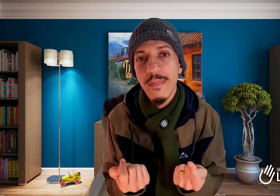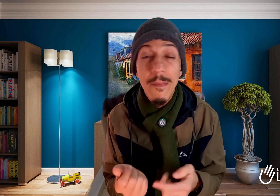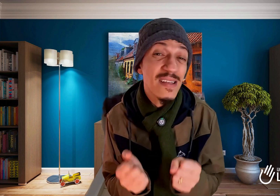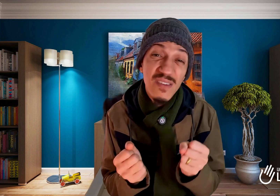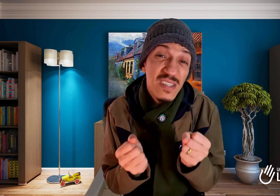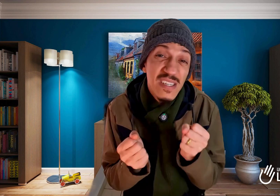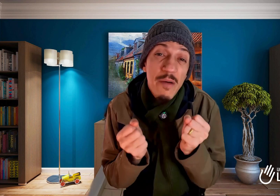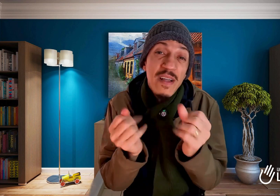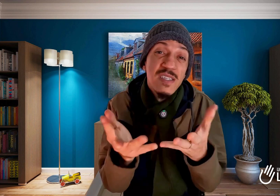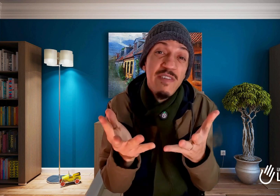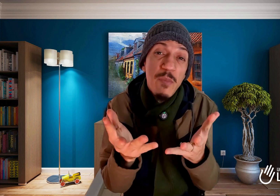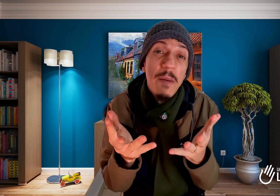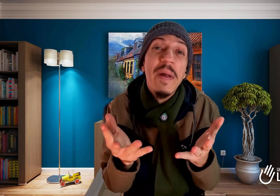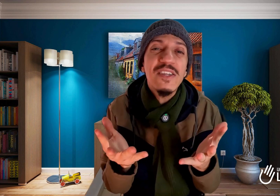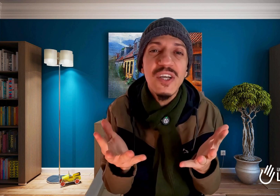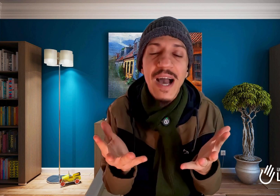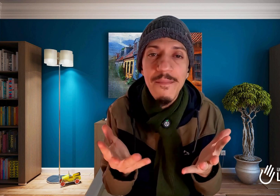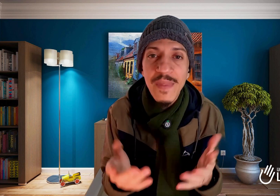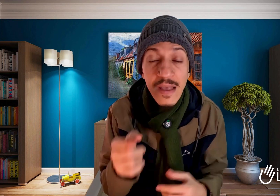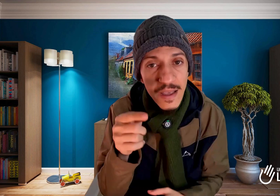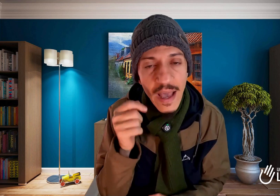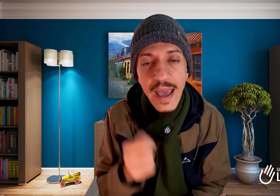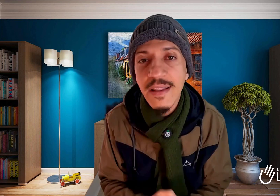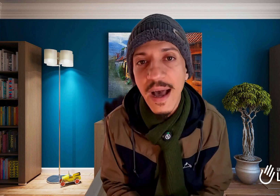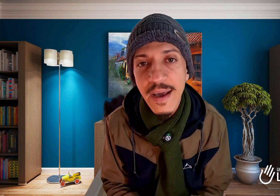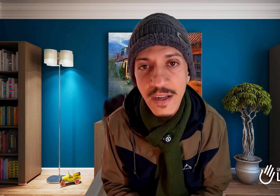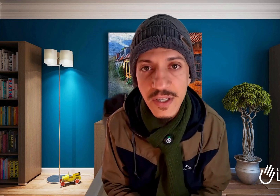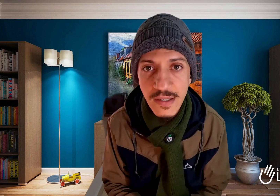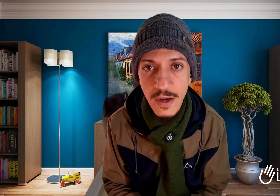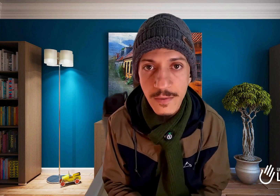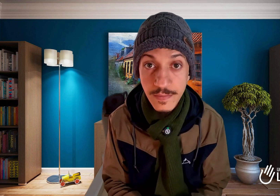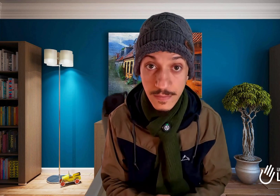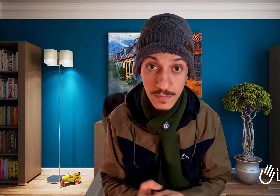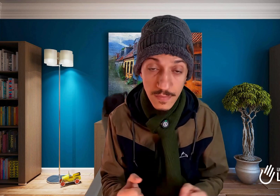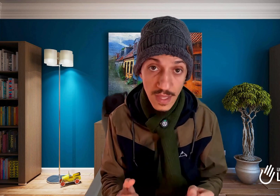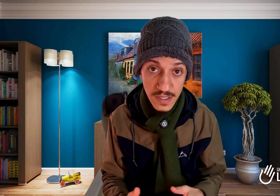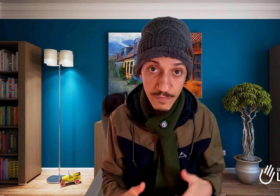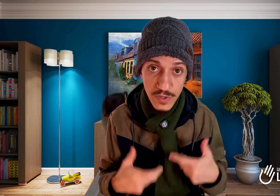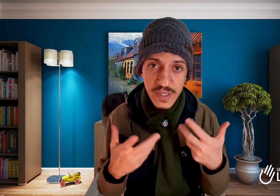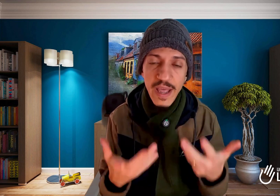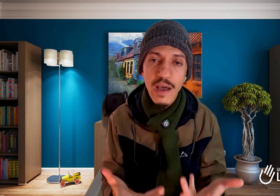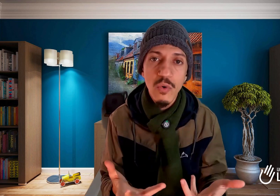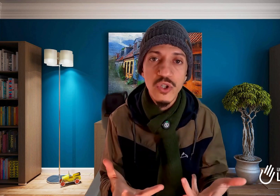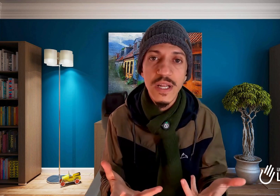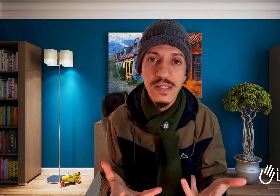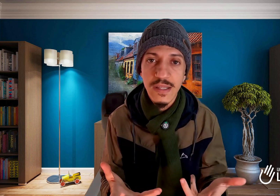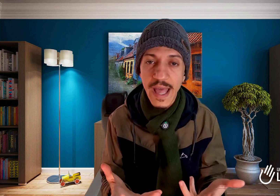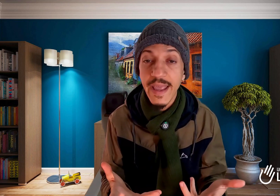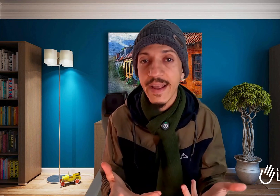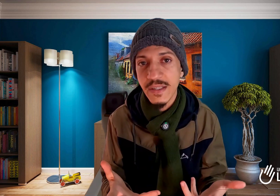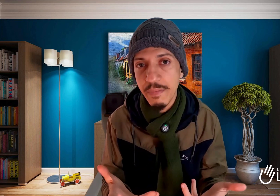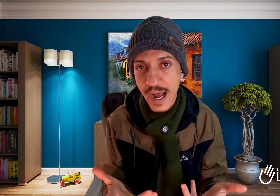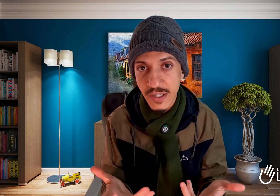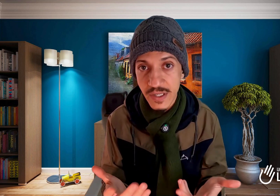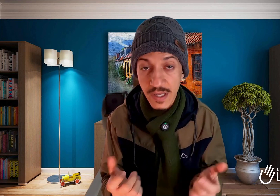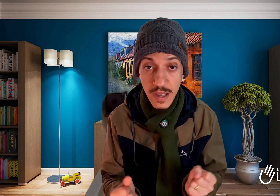não necessariamente você vai poder praticar. E aí que está a grande questão. Se você utiliza técnicas e práticas para